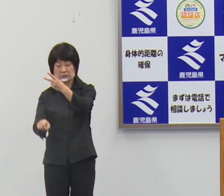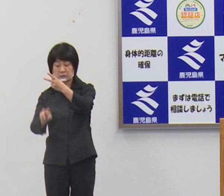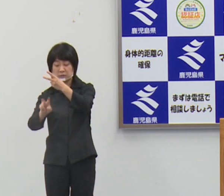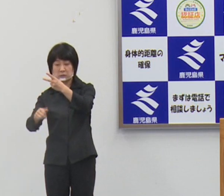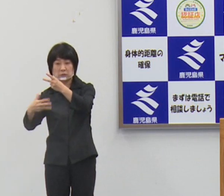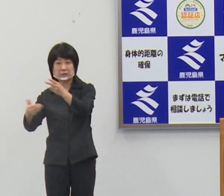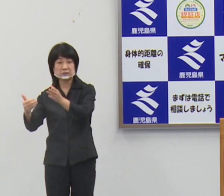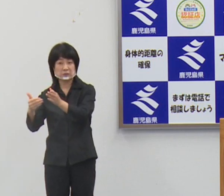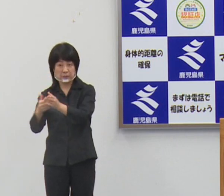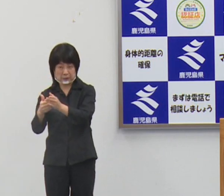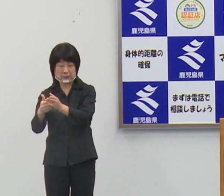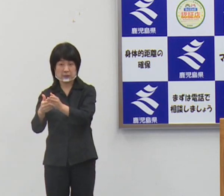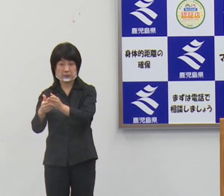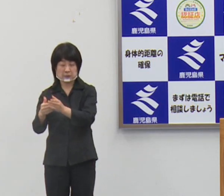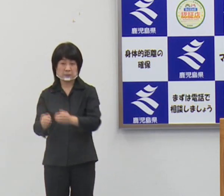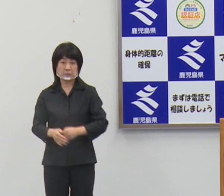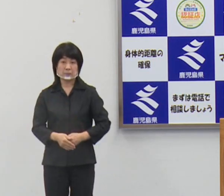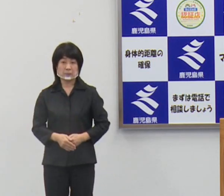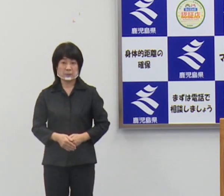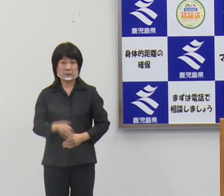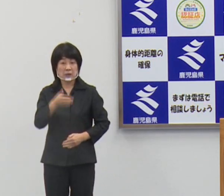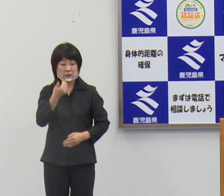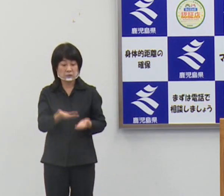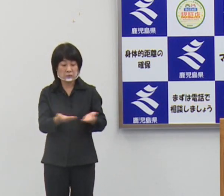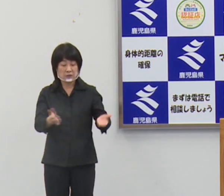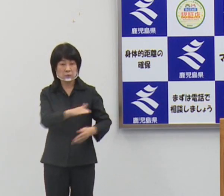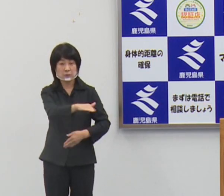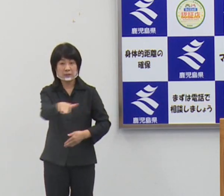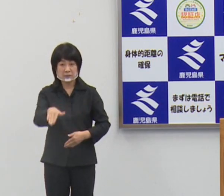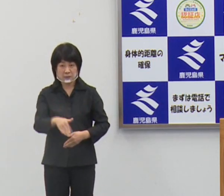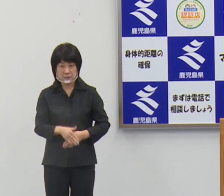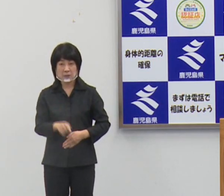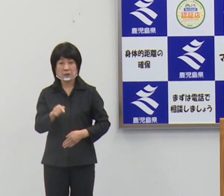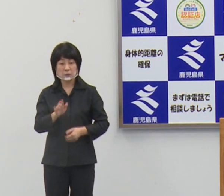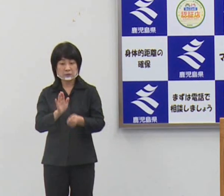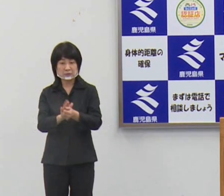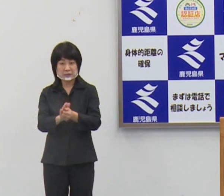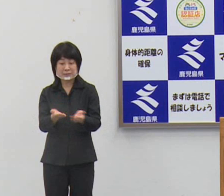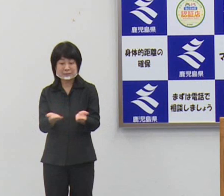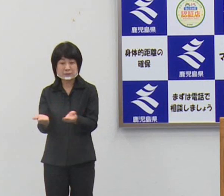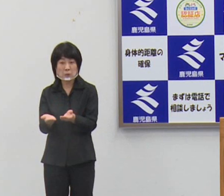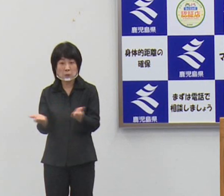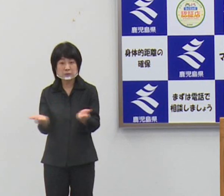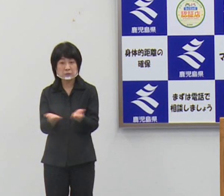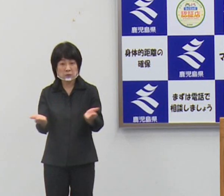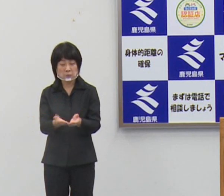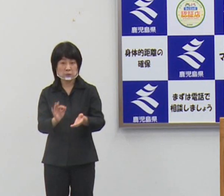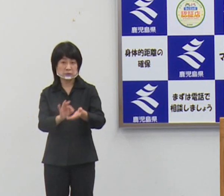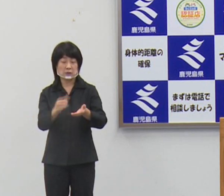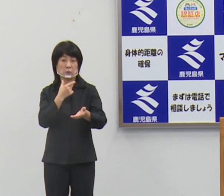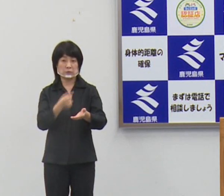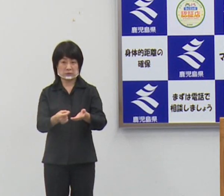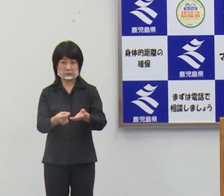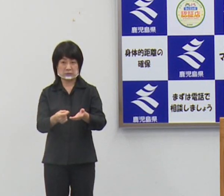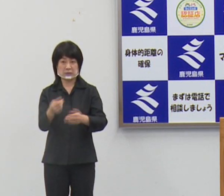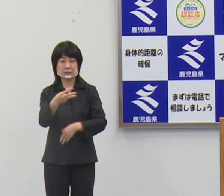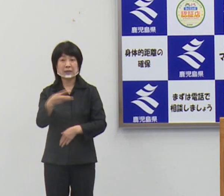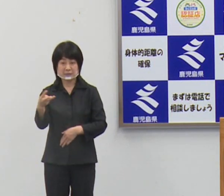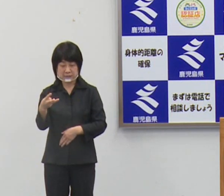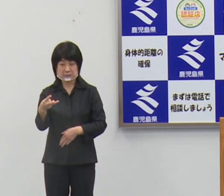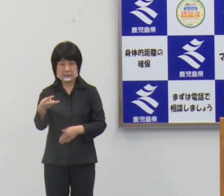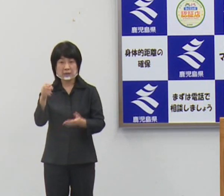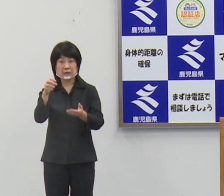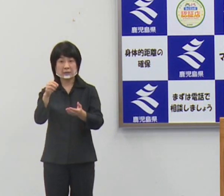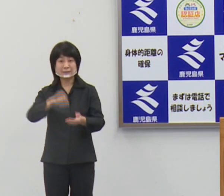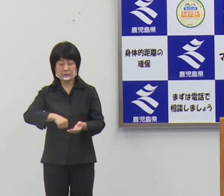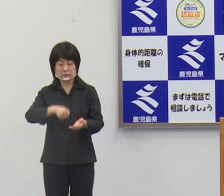長いたしました。飲食店の方々におかれましてはこの支援事業も活用していただき第三者認証取得